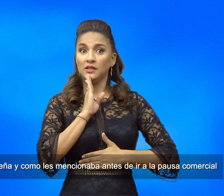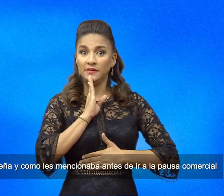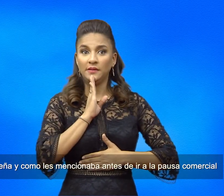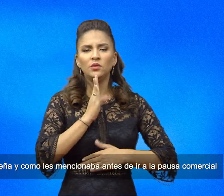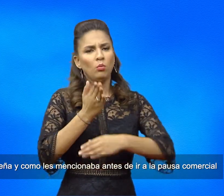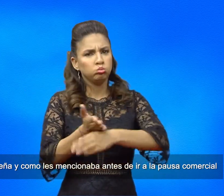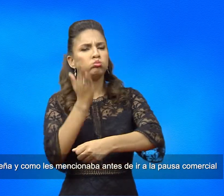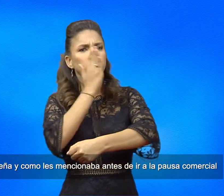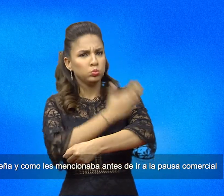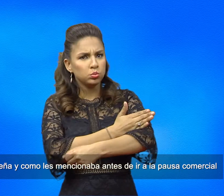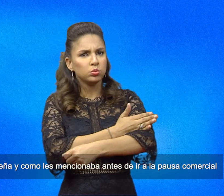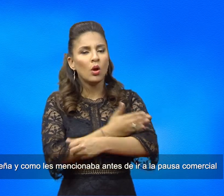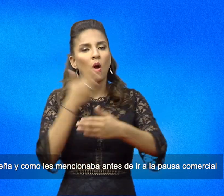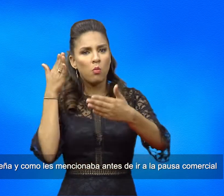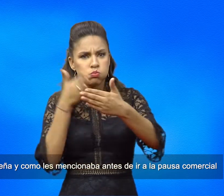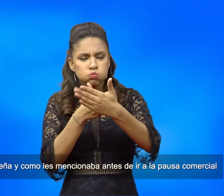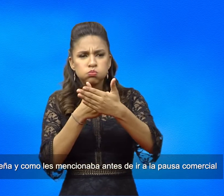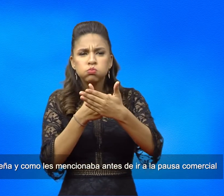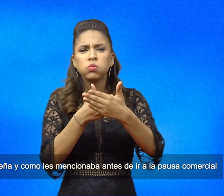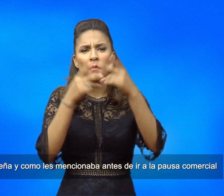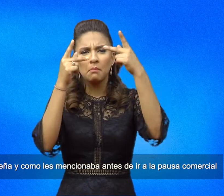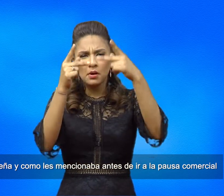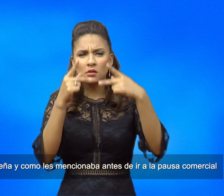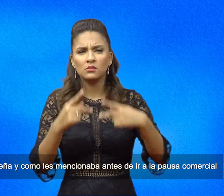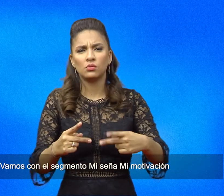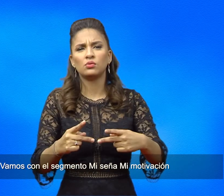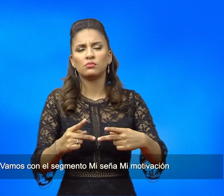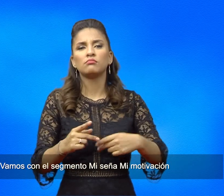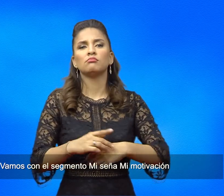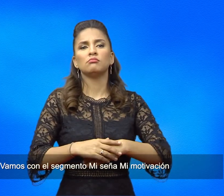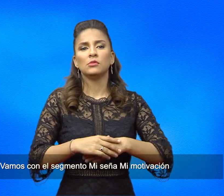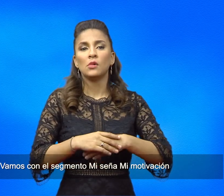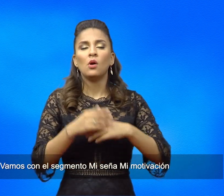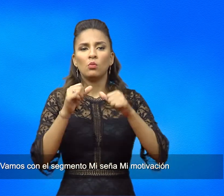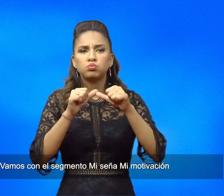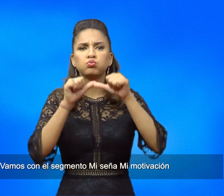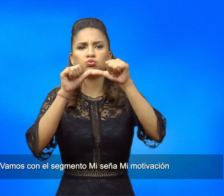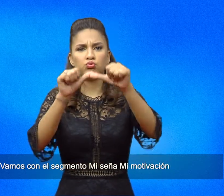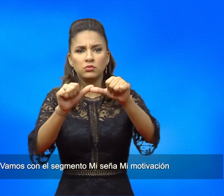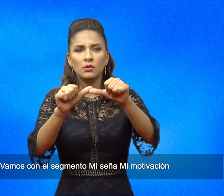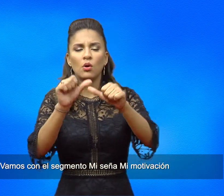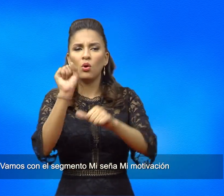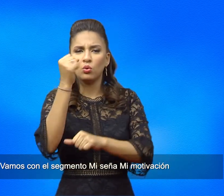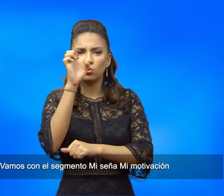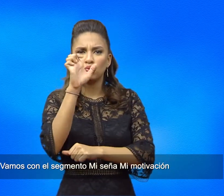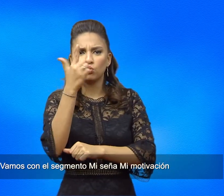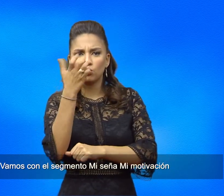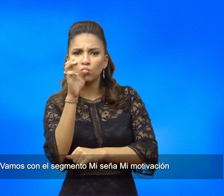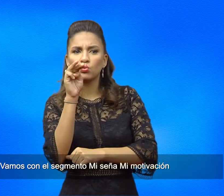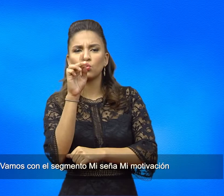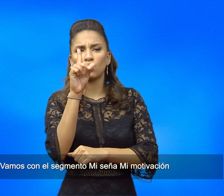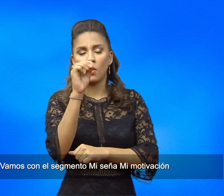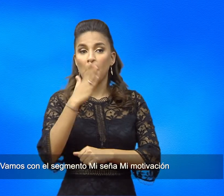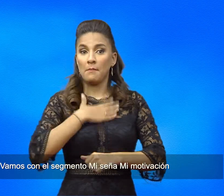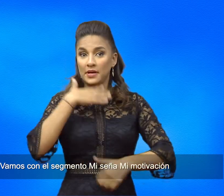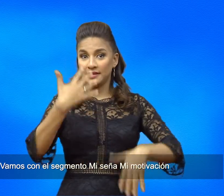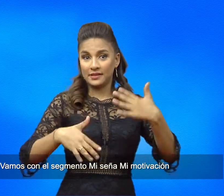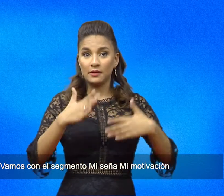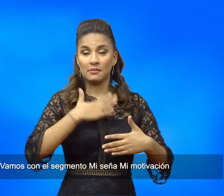antes de ir a la pausa comercial vamos con el segmento me enseña mi